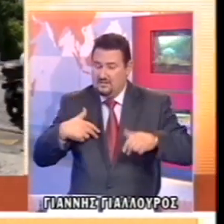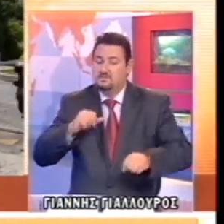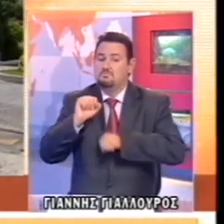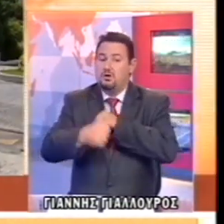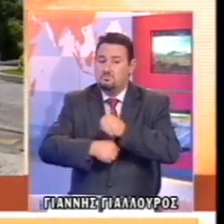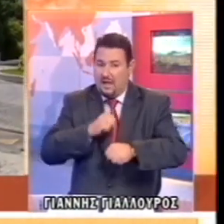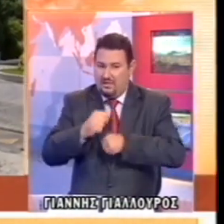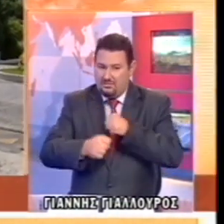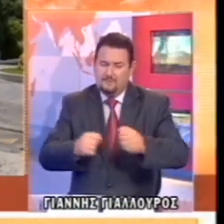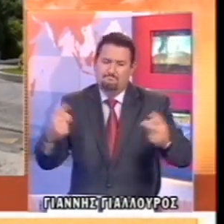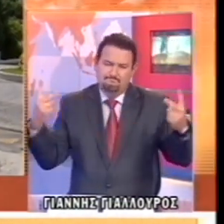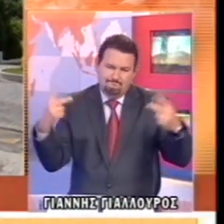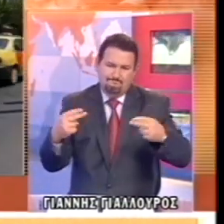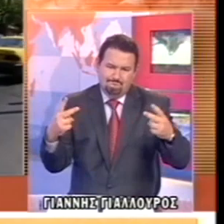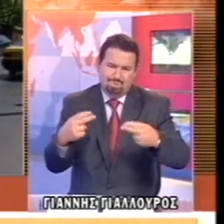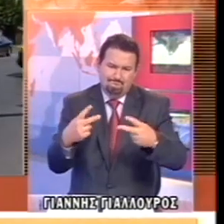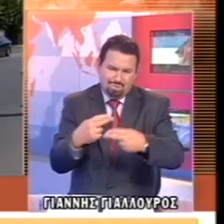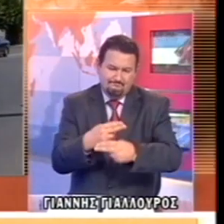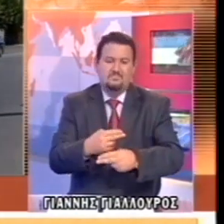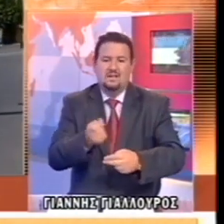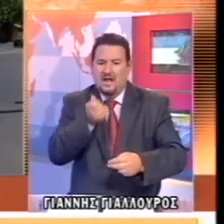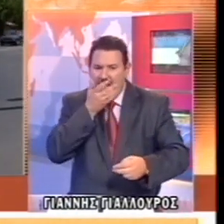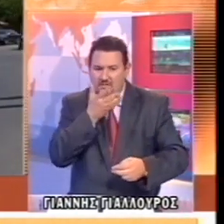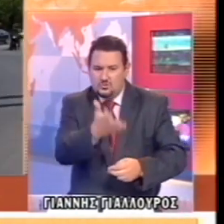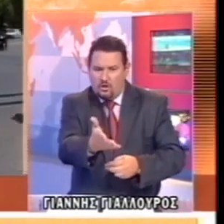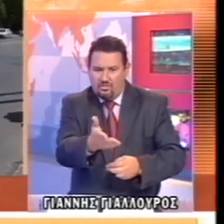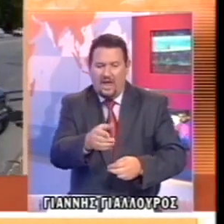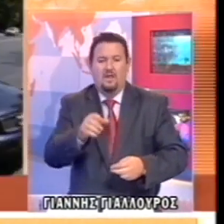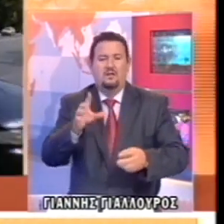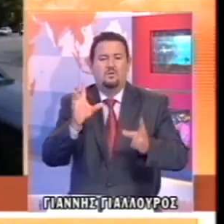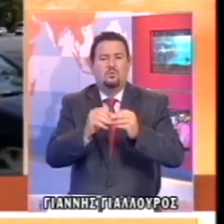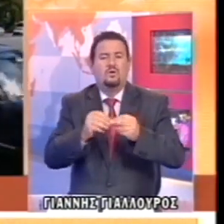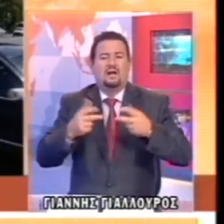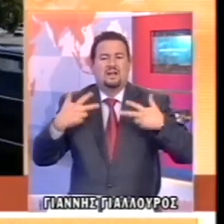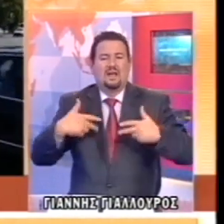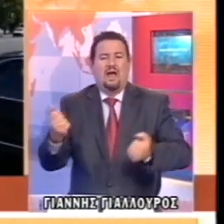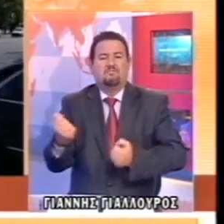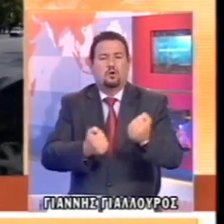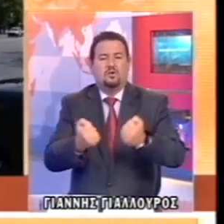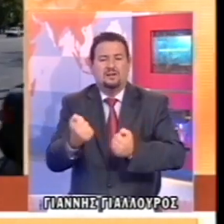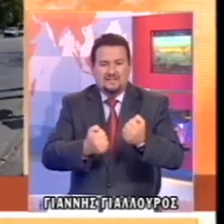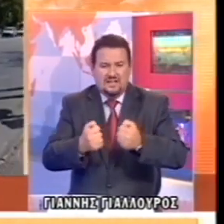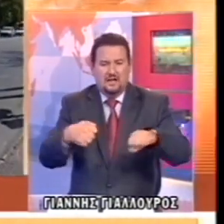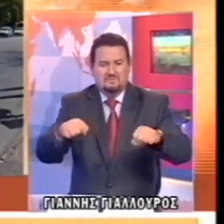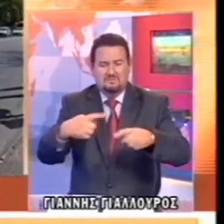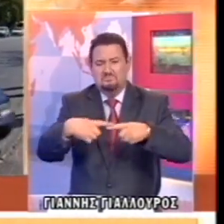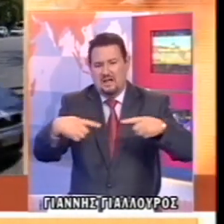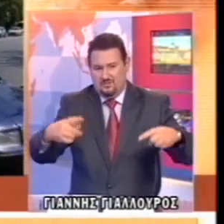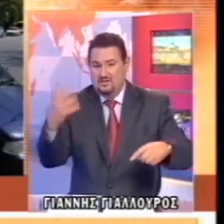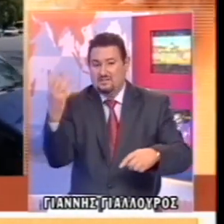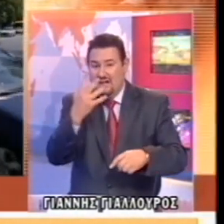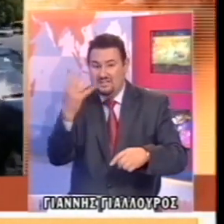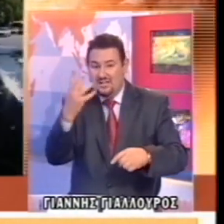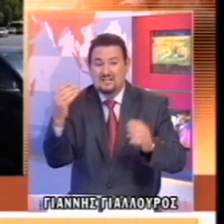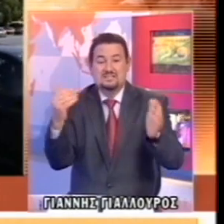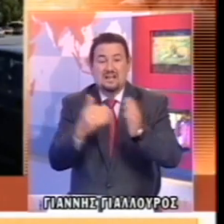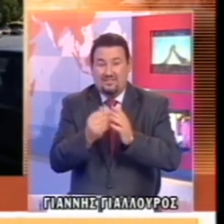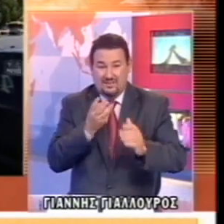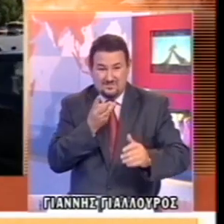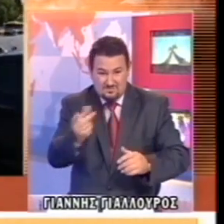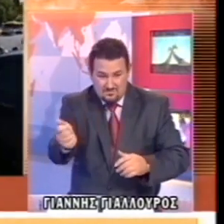κυβέρνηση κηρύττει να βάλει φρένο στον υπέρογκο στόλο των κρατικών αυτοκινήτων, που ανέρχεται σε περίπου 44.000 και κοστίζει το